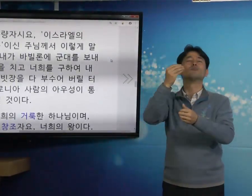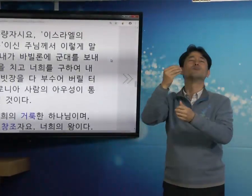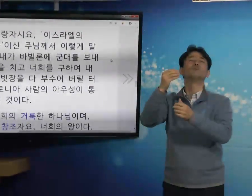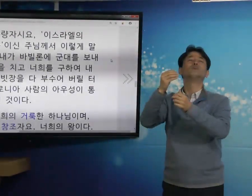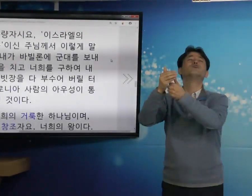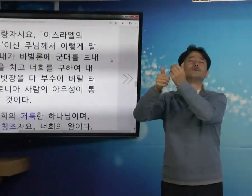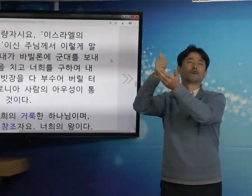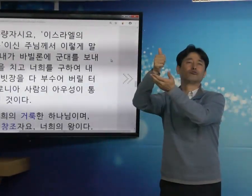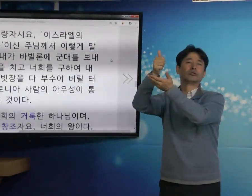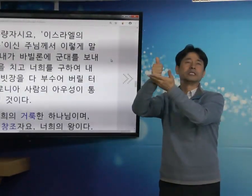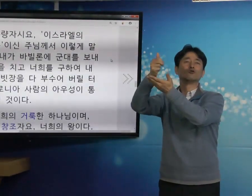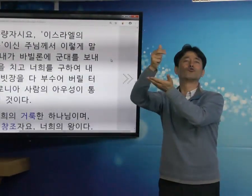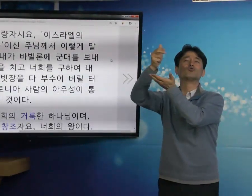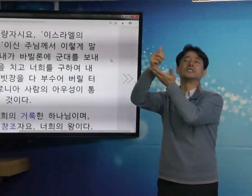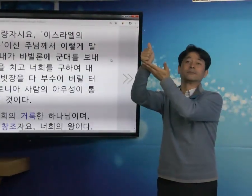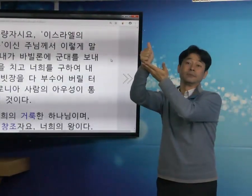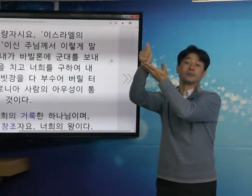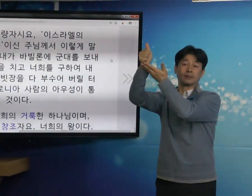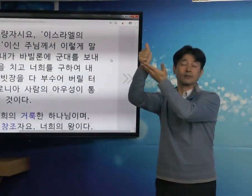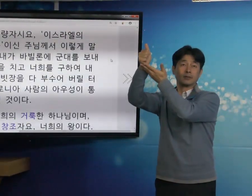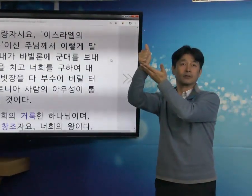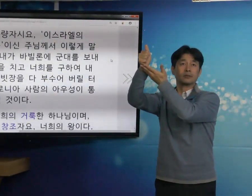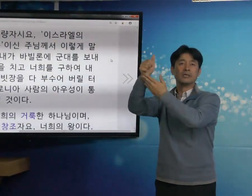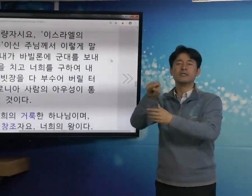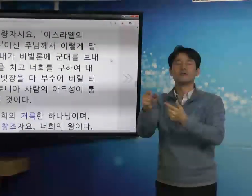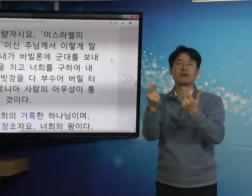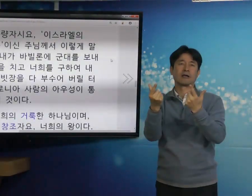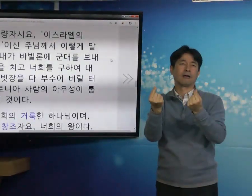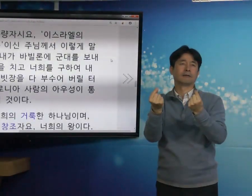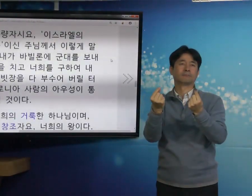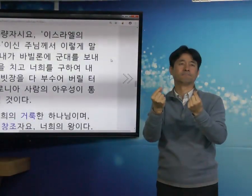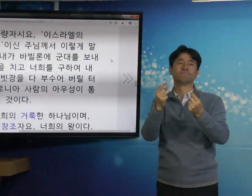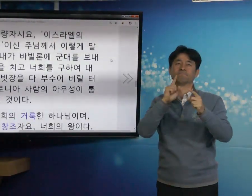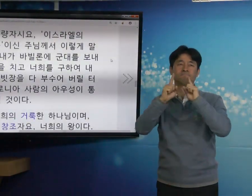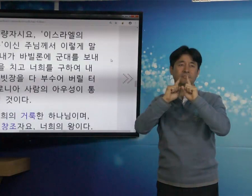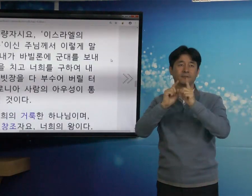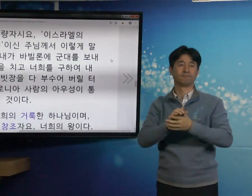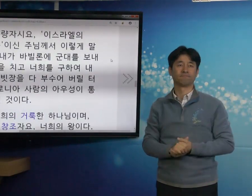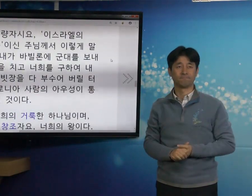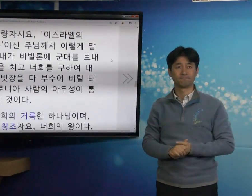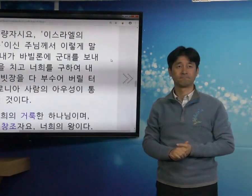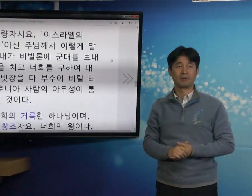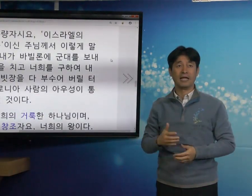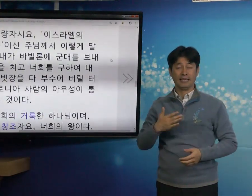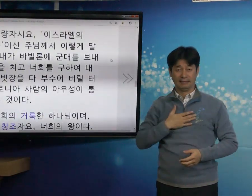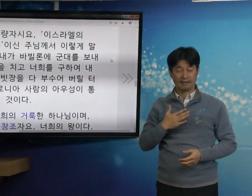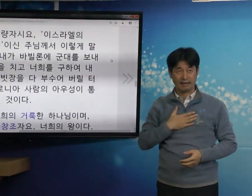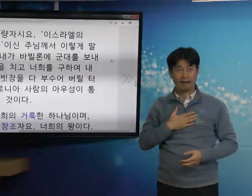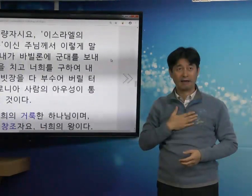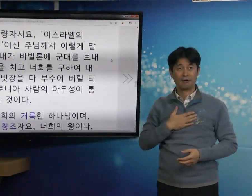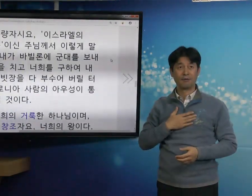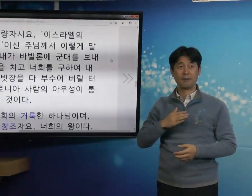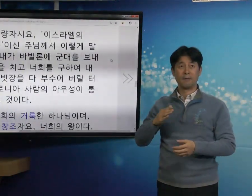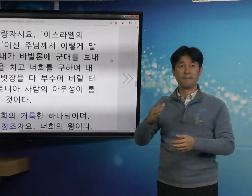이스라엘의 거룩하신 분이신 주님께서 이렇게 말씀하신다. 내가